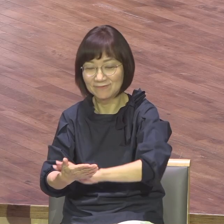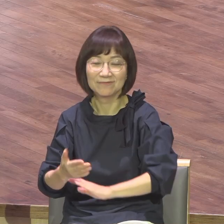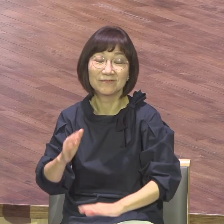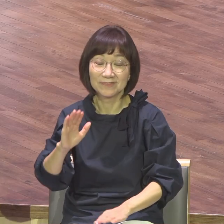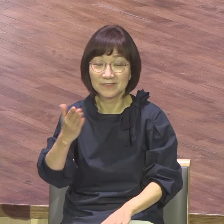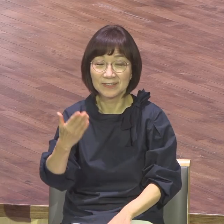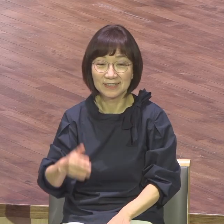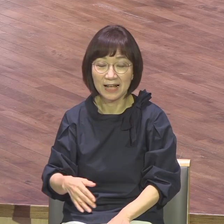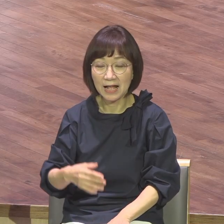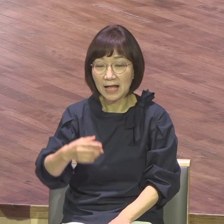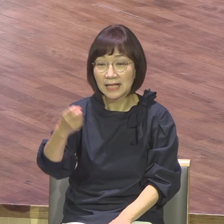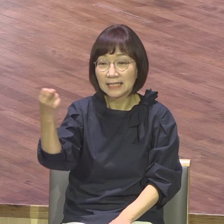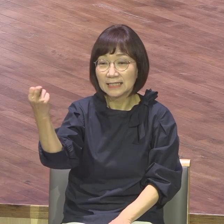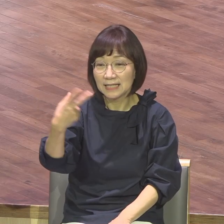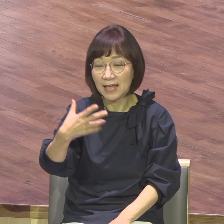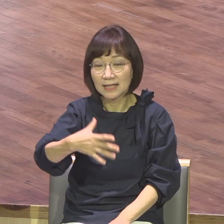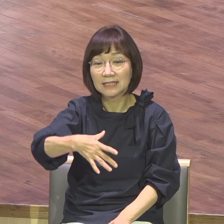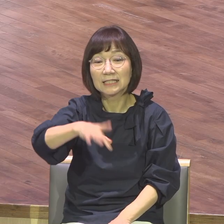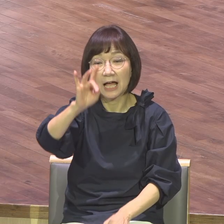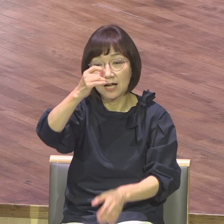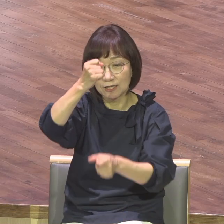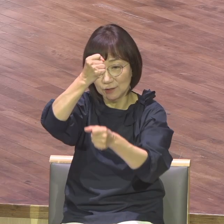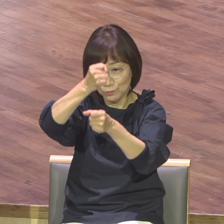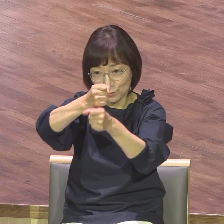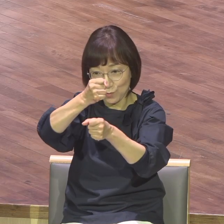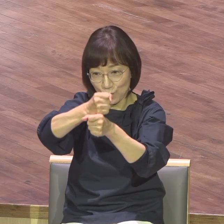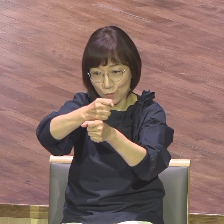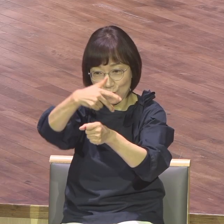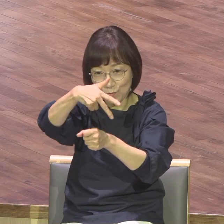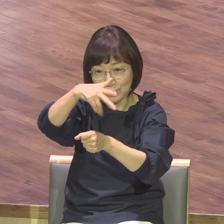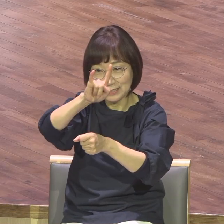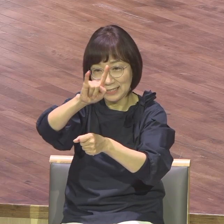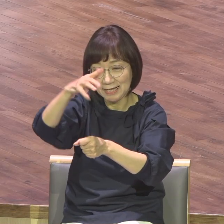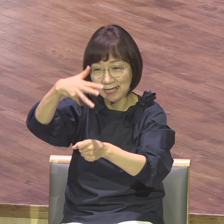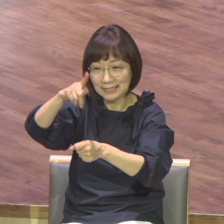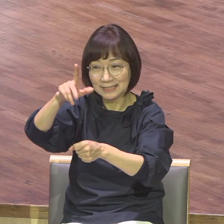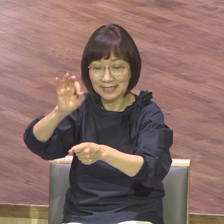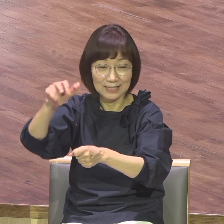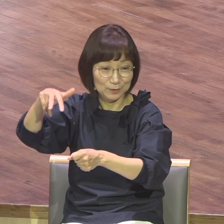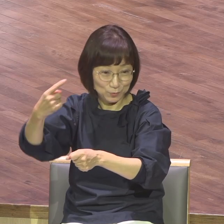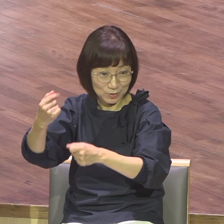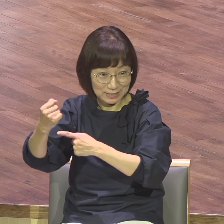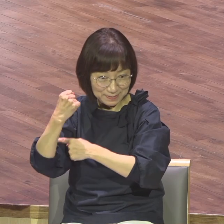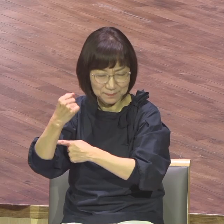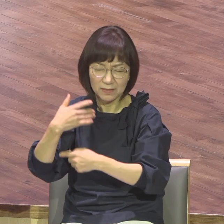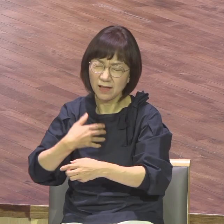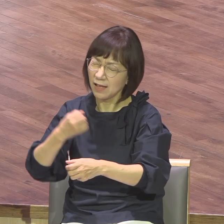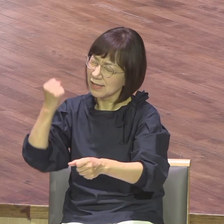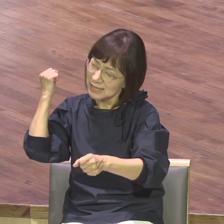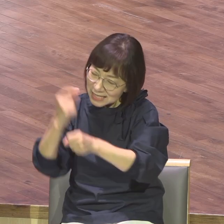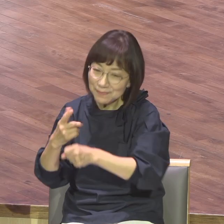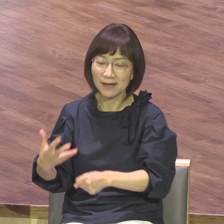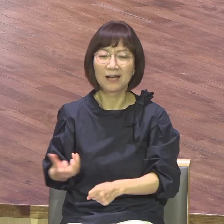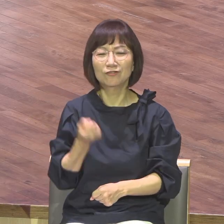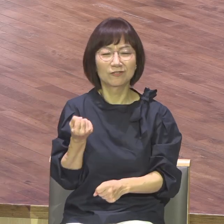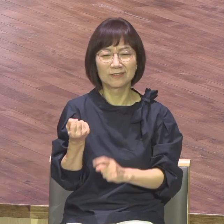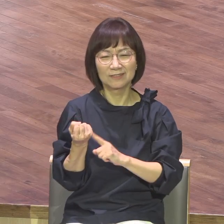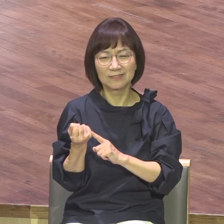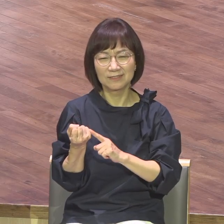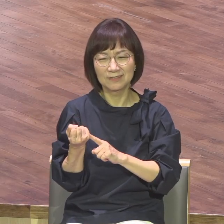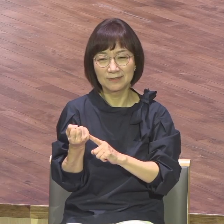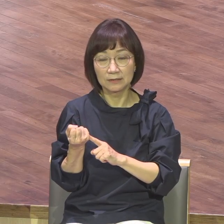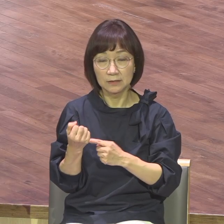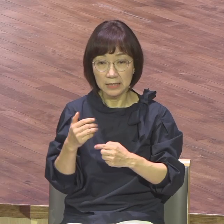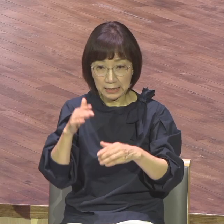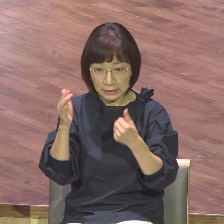무엇보다 이 재창조의 능력이 우리에게 이미 임했다는 사실을 놓치지 마시기 바랍니다. 그래서 여러분 보면요.